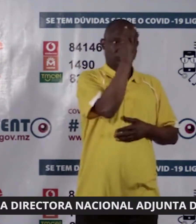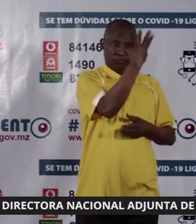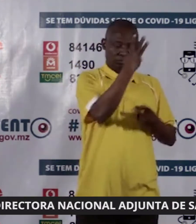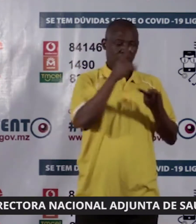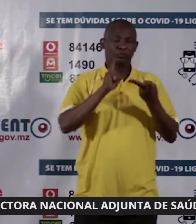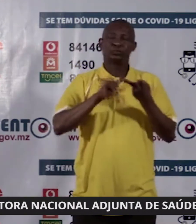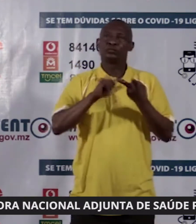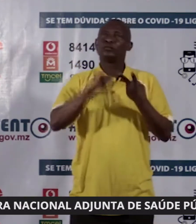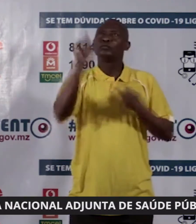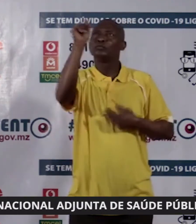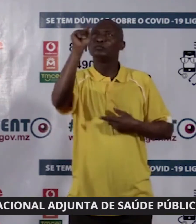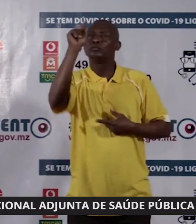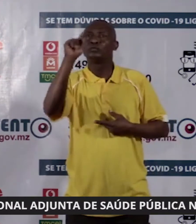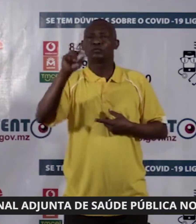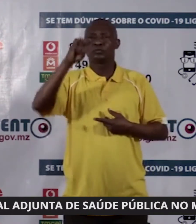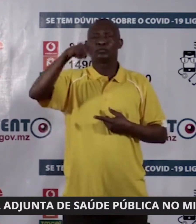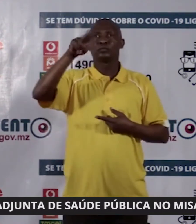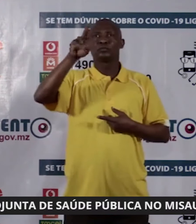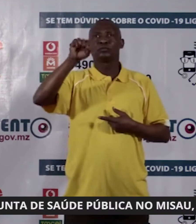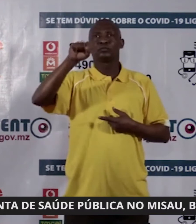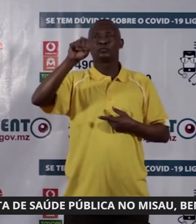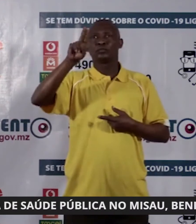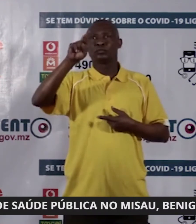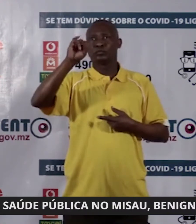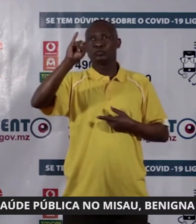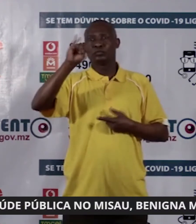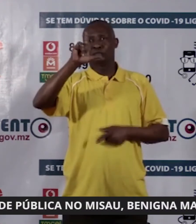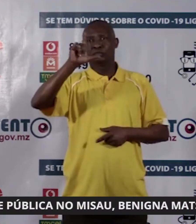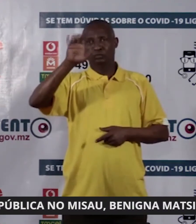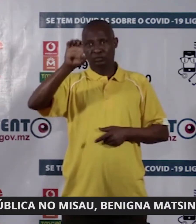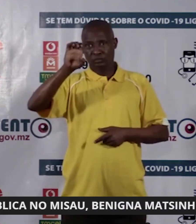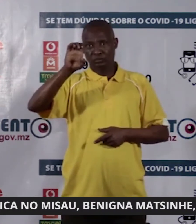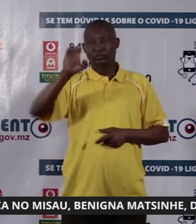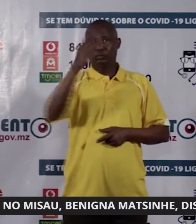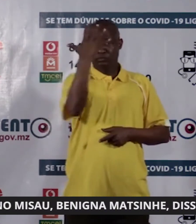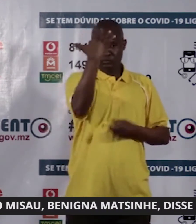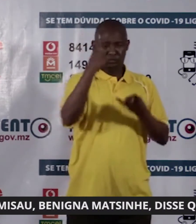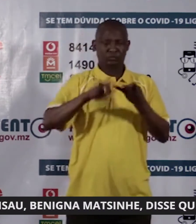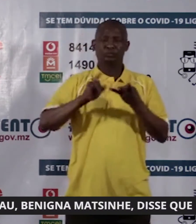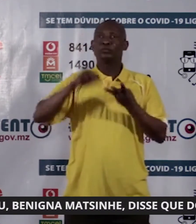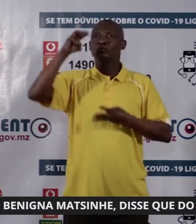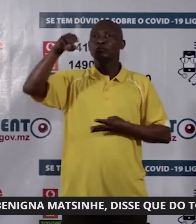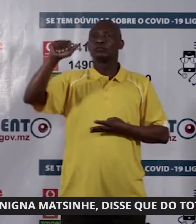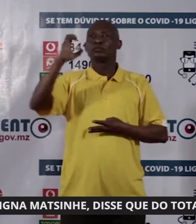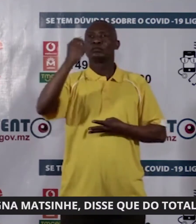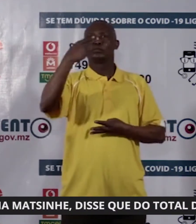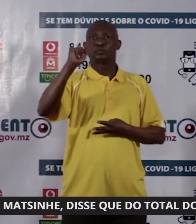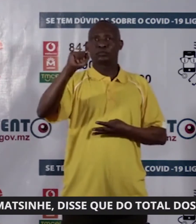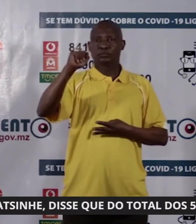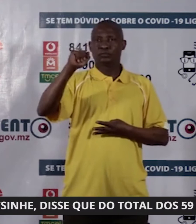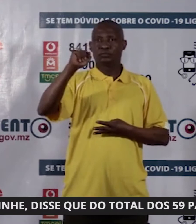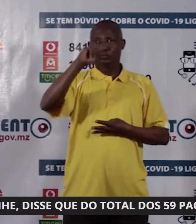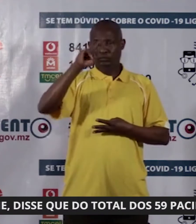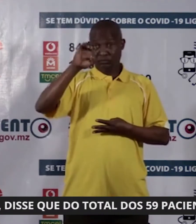de Machaze, que resultam da vigilância nas unidades sanitárias. 2 na província de